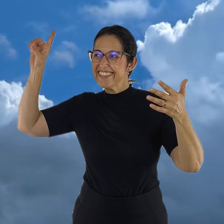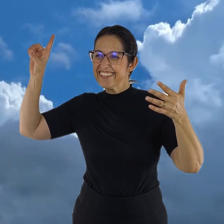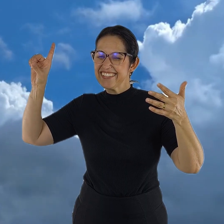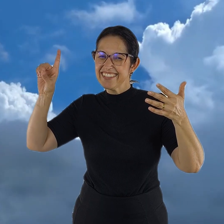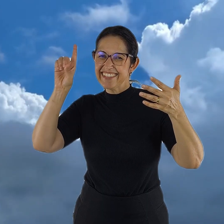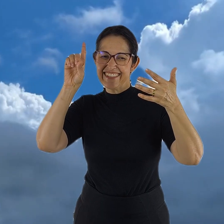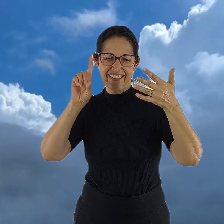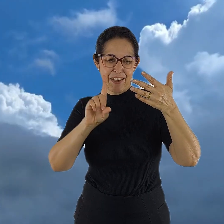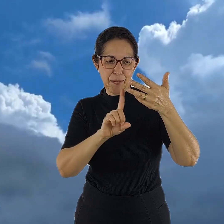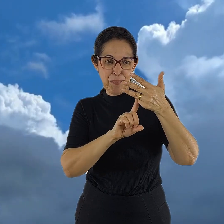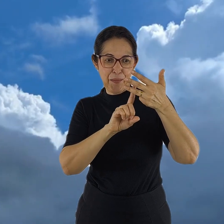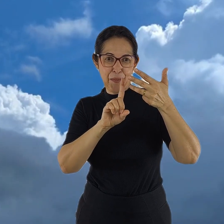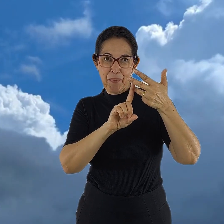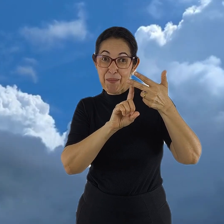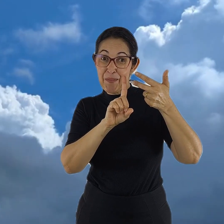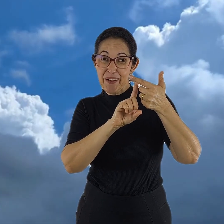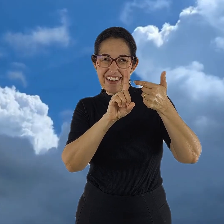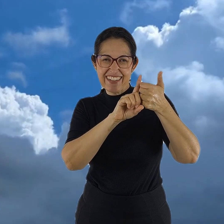irmãos.